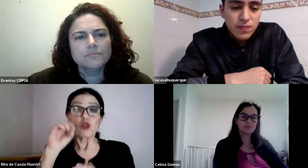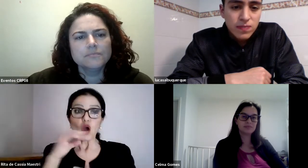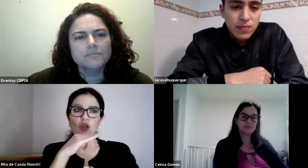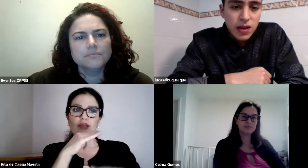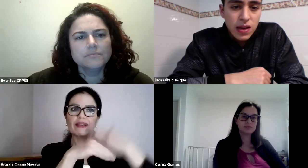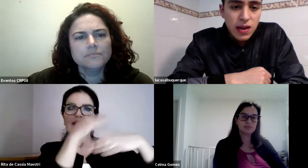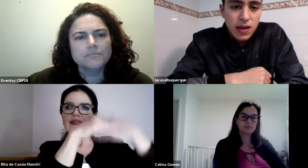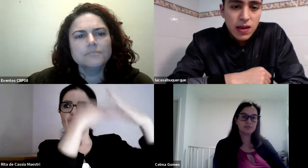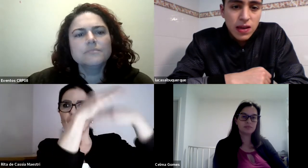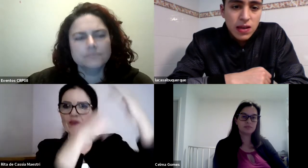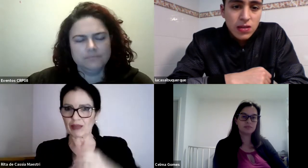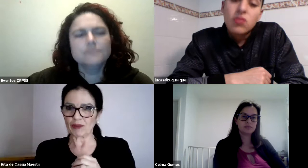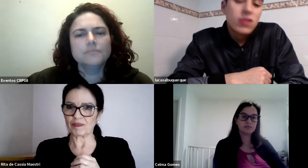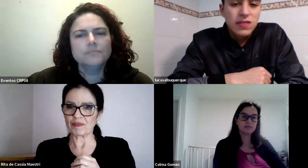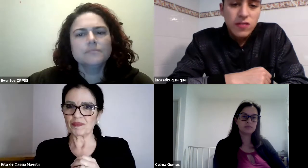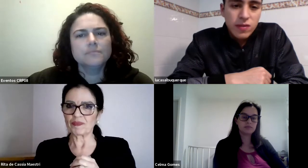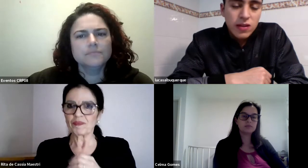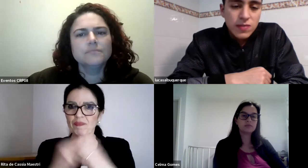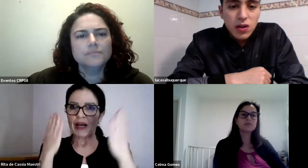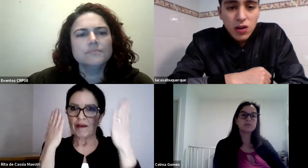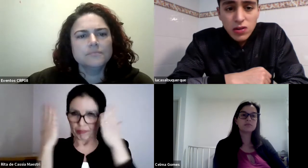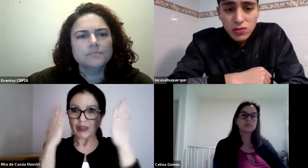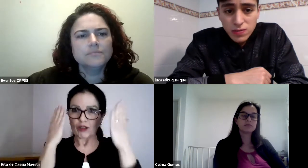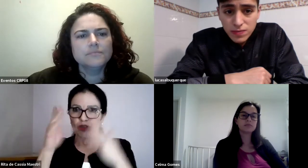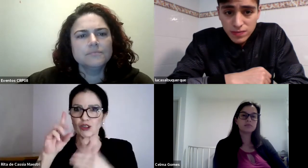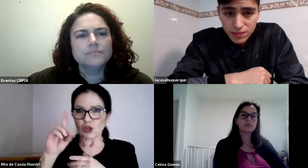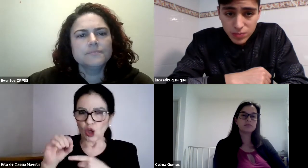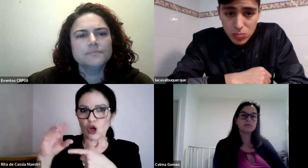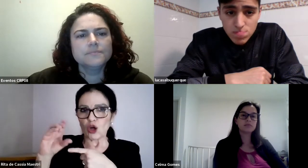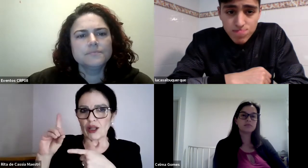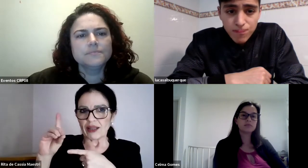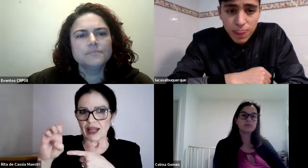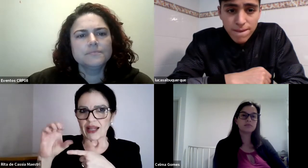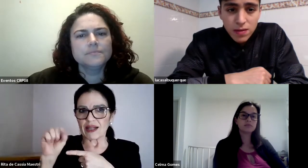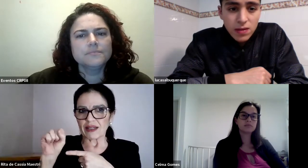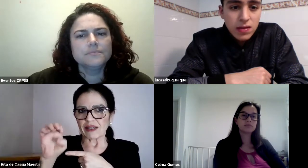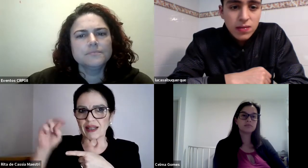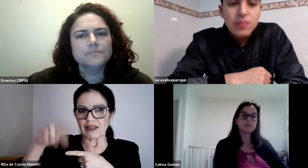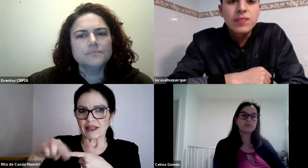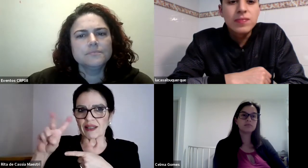desenvolvimento do desenvolvimento psicológico,